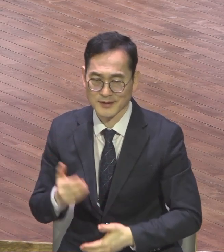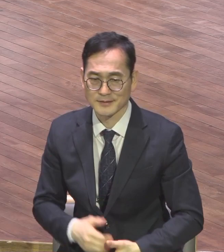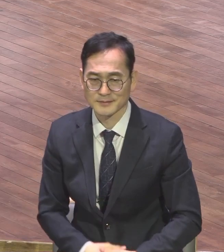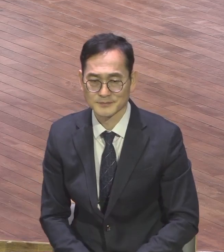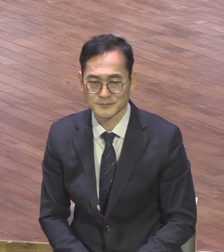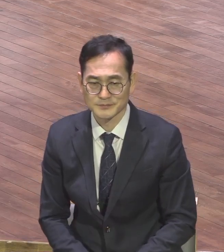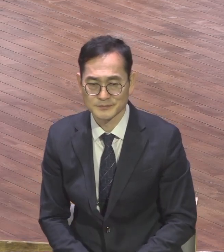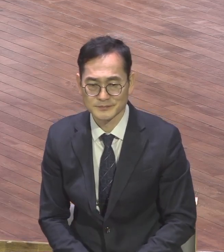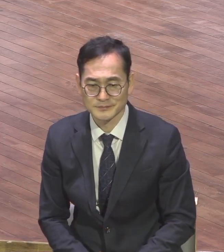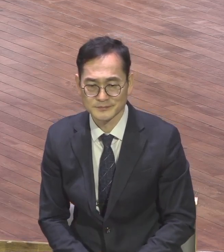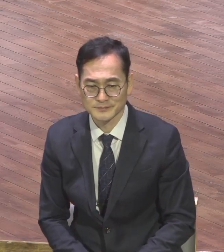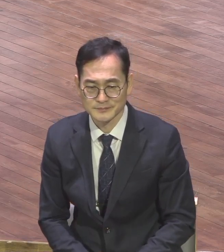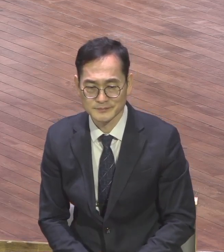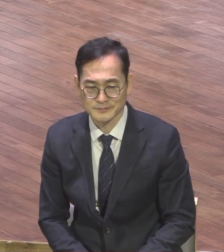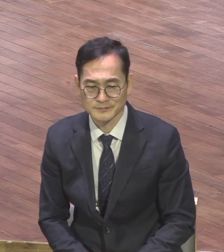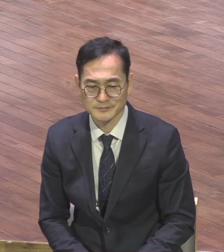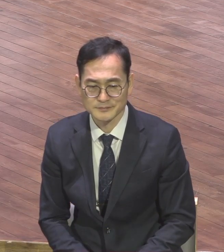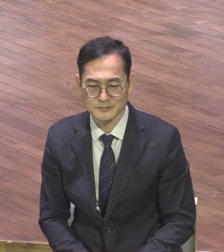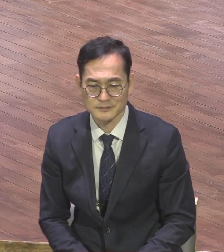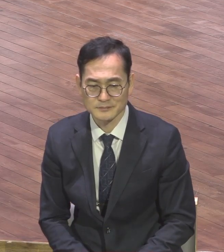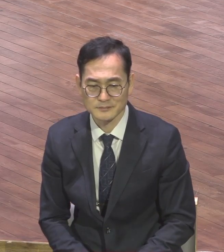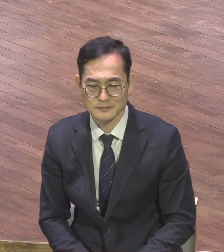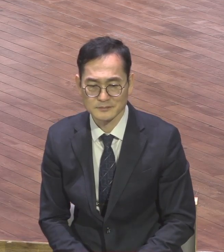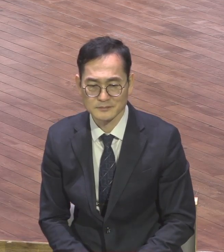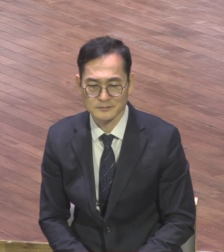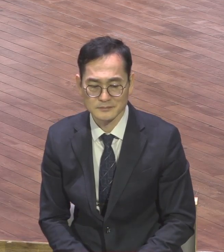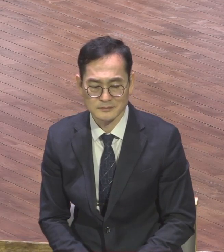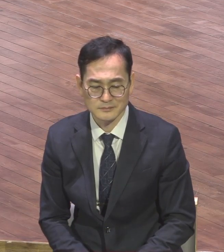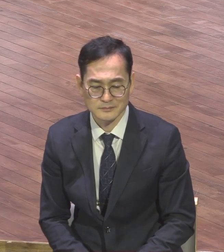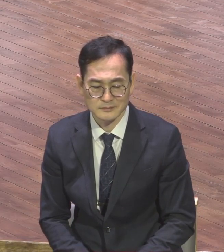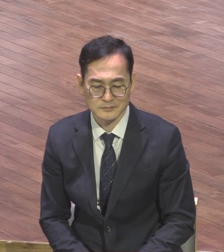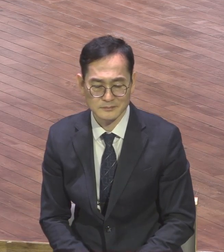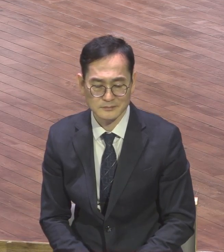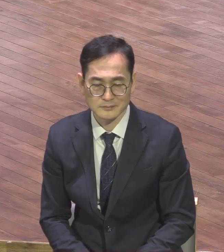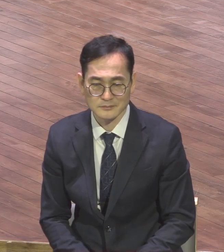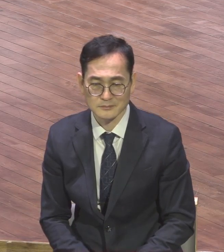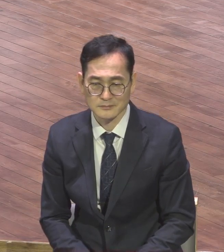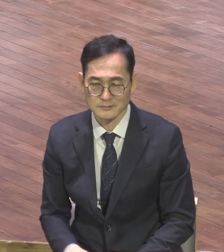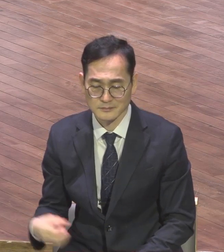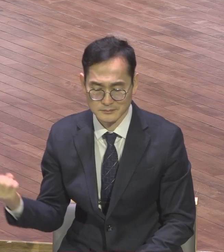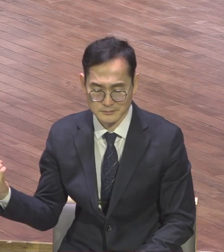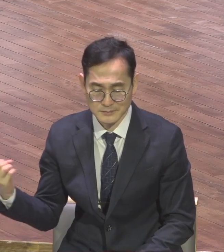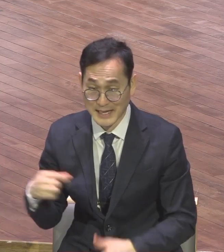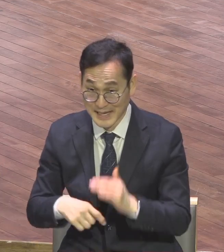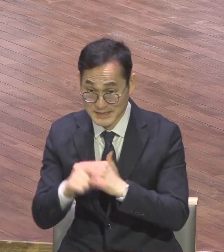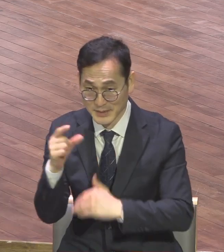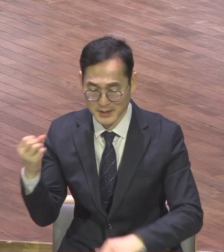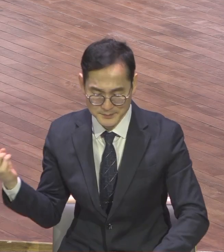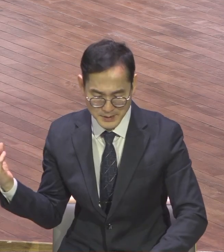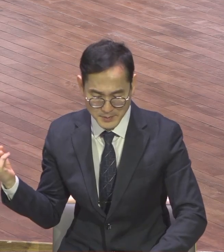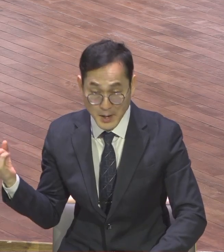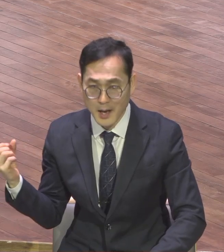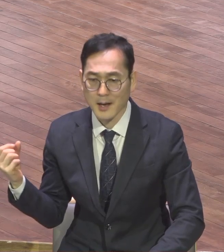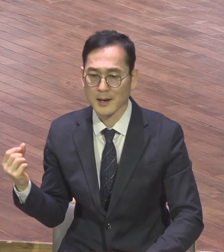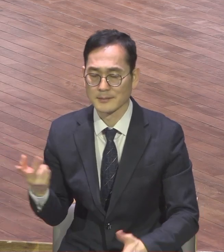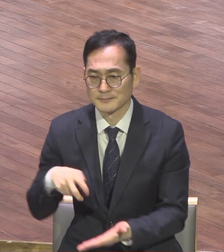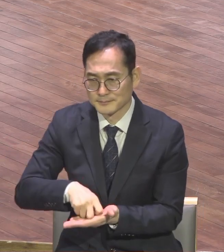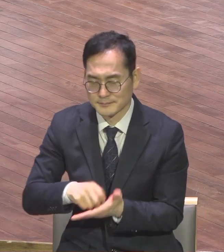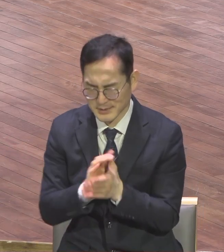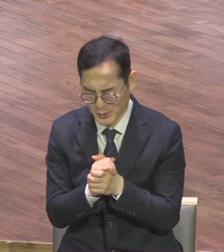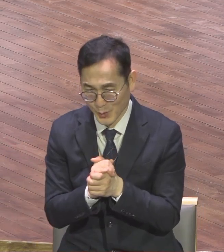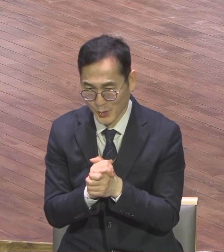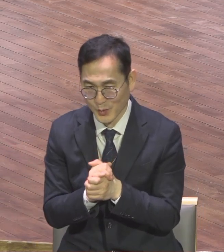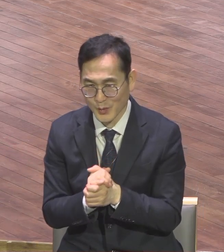여러분, 아침에 눈을 뜨면 기도를 시작하잖아요. 저는 배를 딱 올리고 바로 기도 시작합니다. 바로 누운